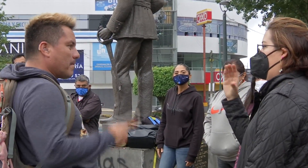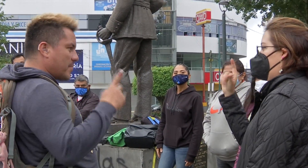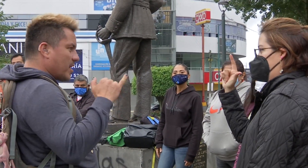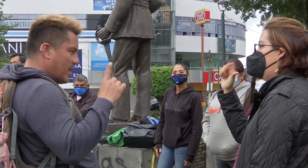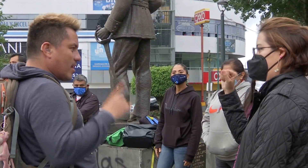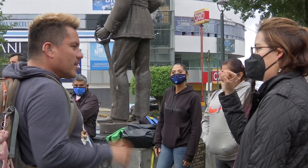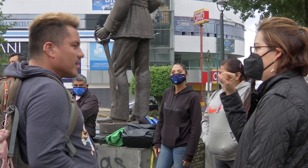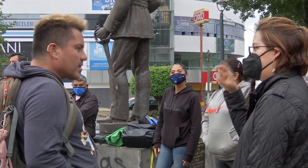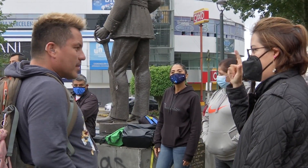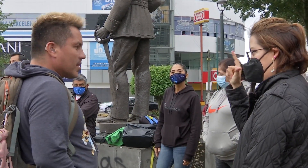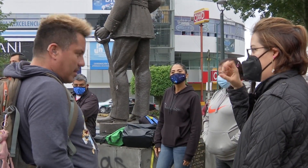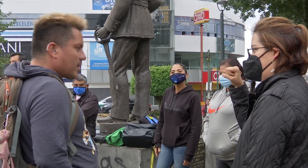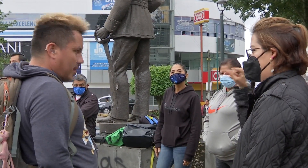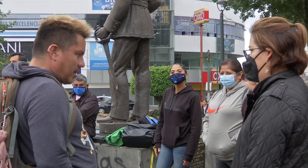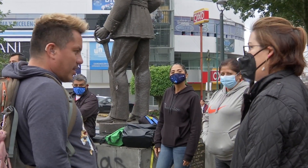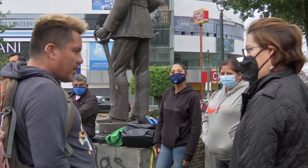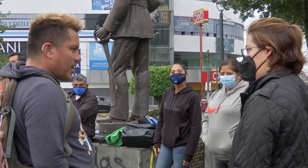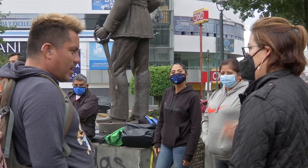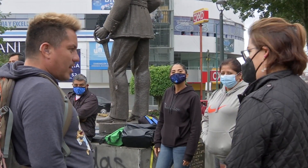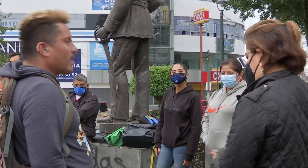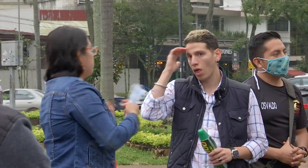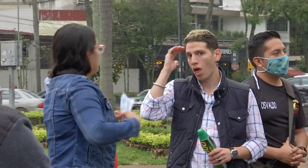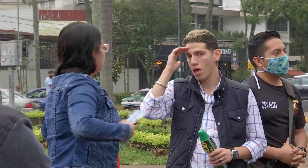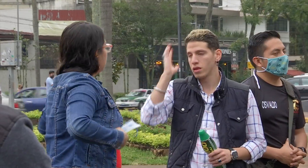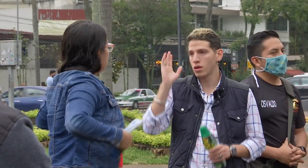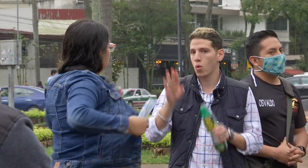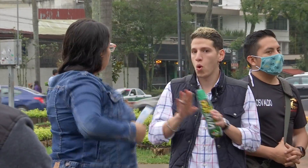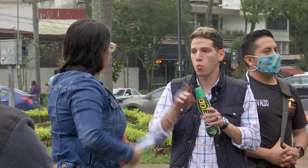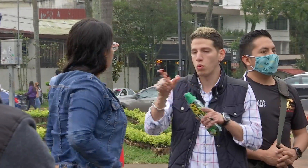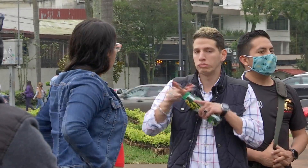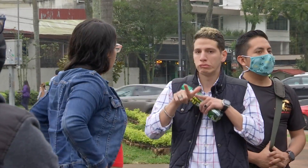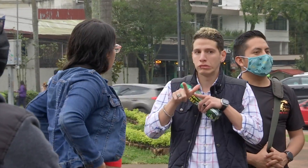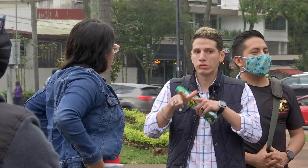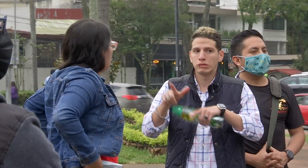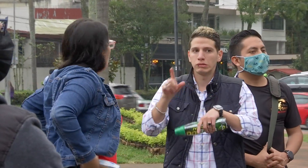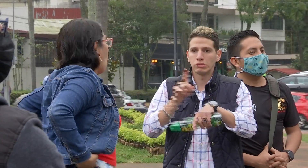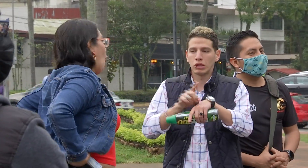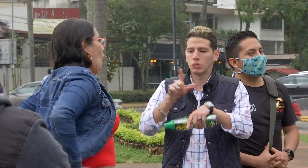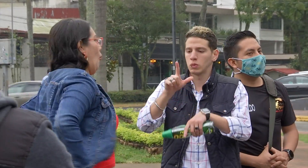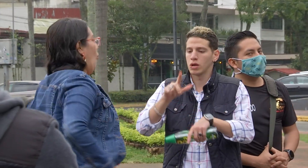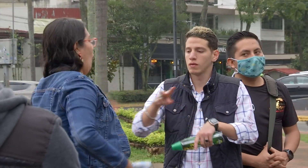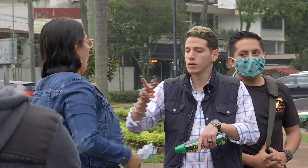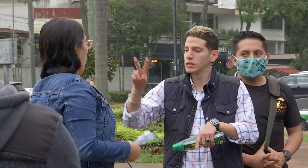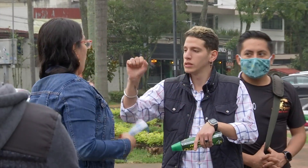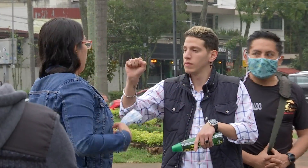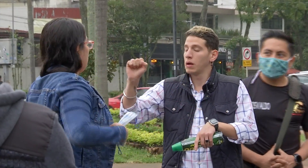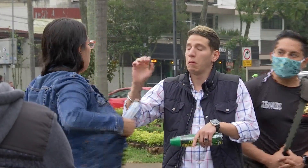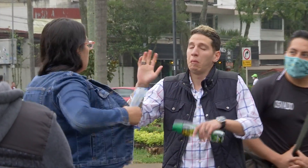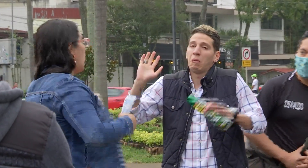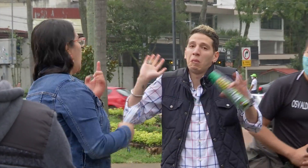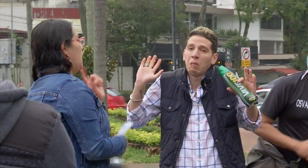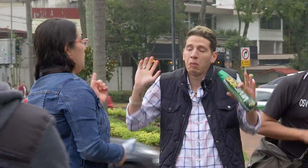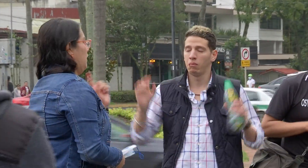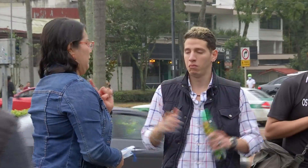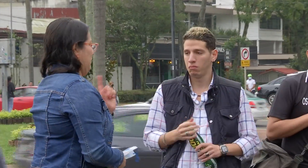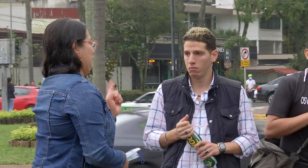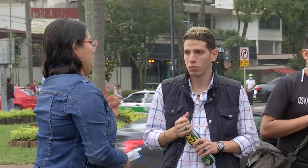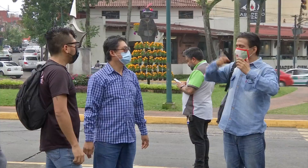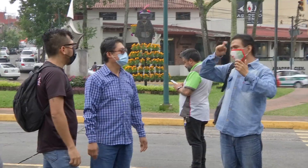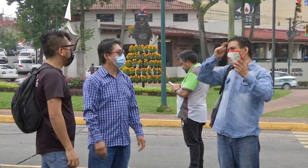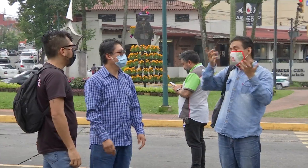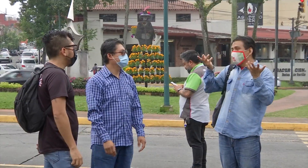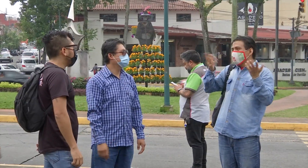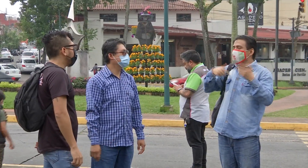Las personas sordas enfrentan un rezago que ha limitado su desarrollo personal, social y académico, y que actualmente